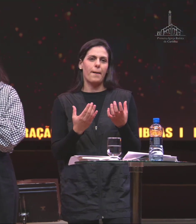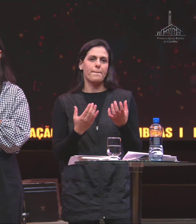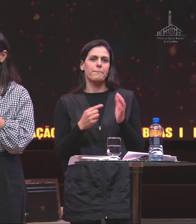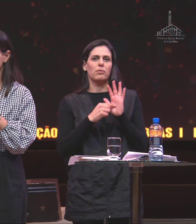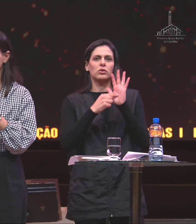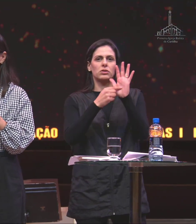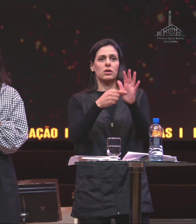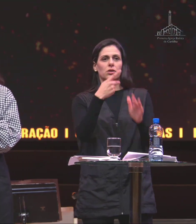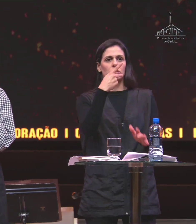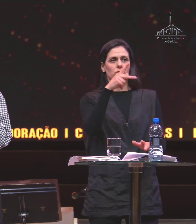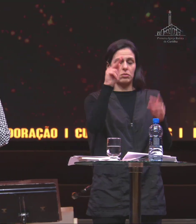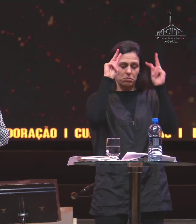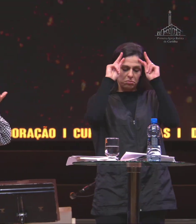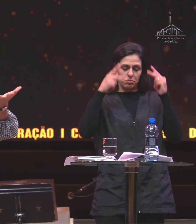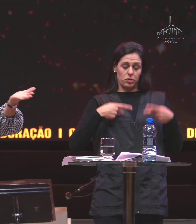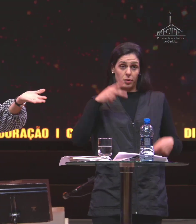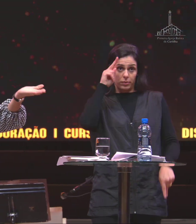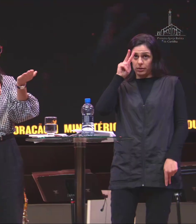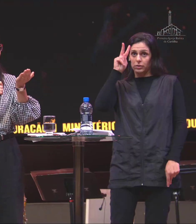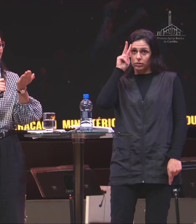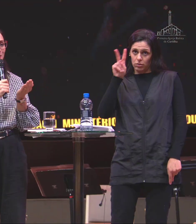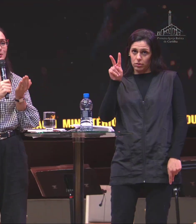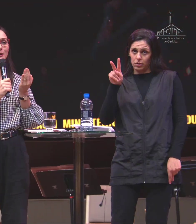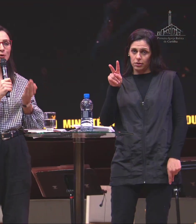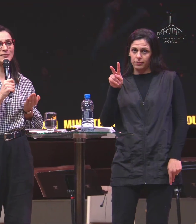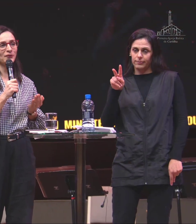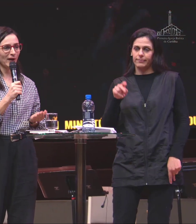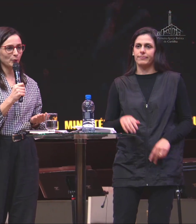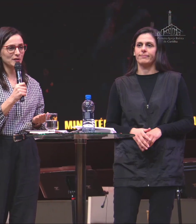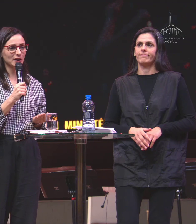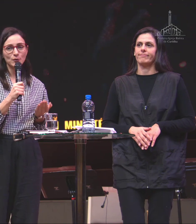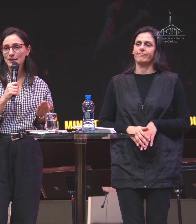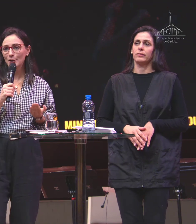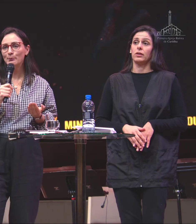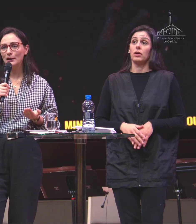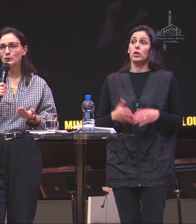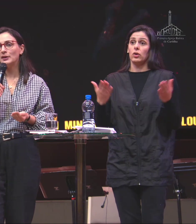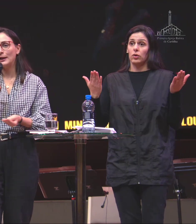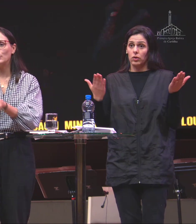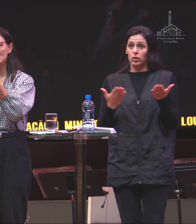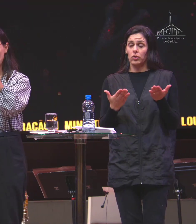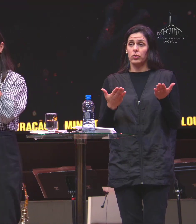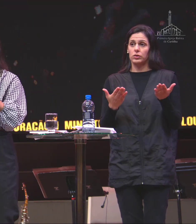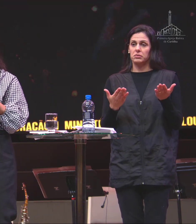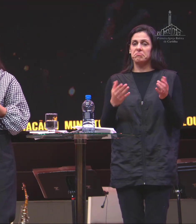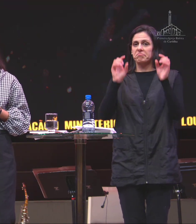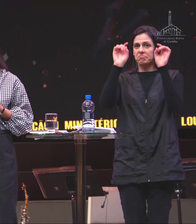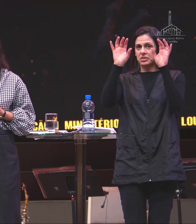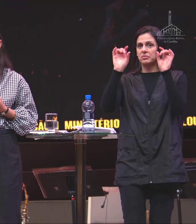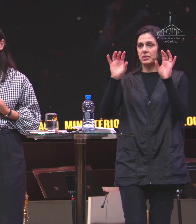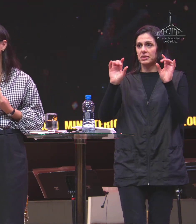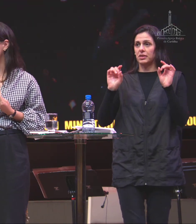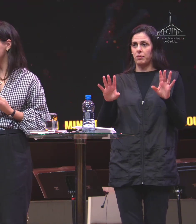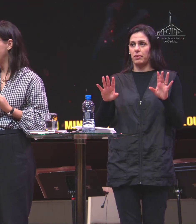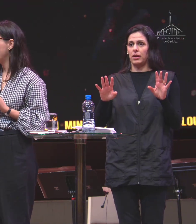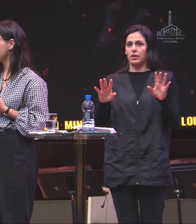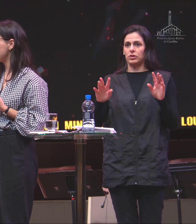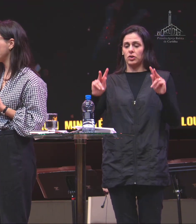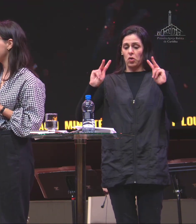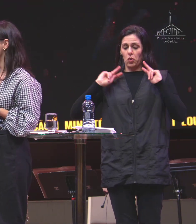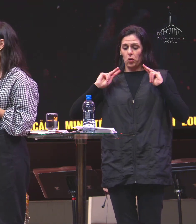Quem aqui quer ser uma carta viva de Cristo? Amém. Ou um livro que ele está escrevendo as histórias. Você sabia